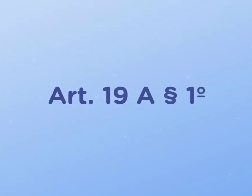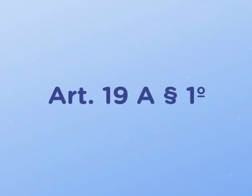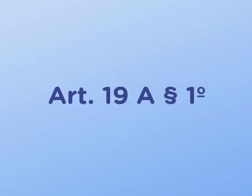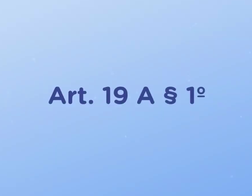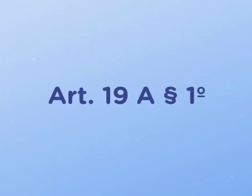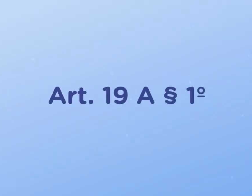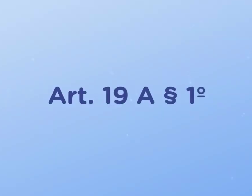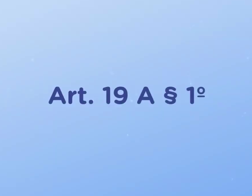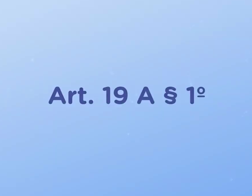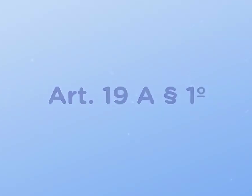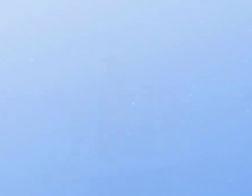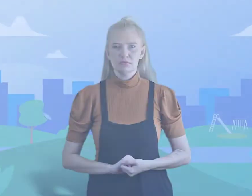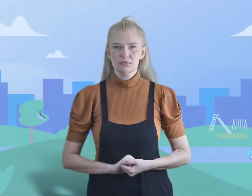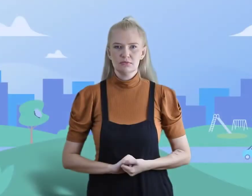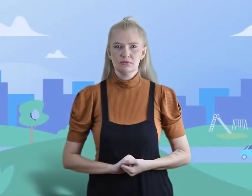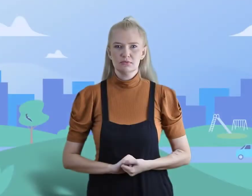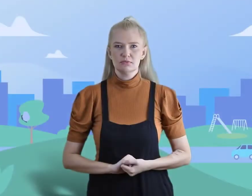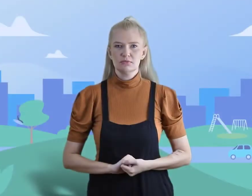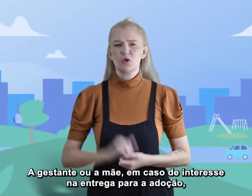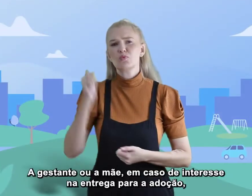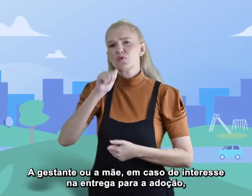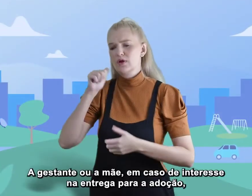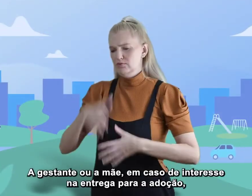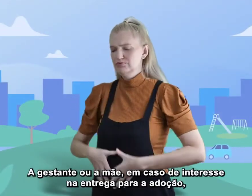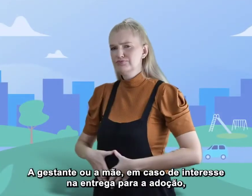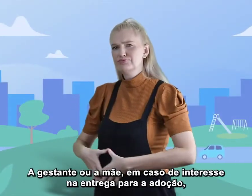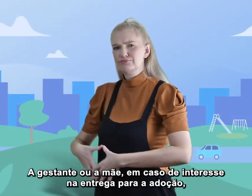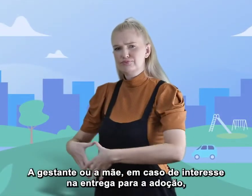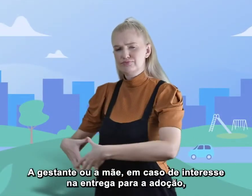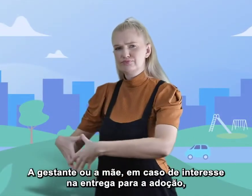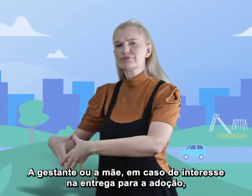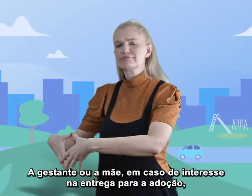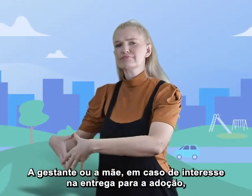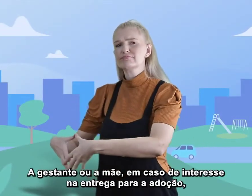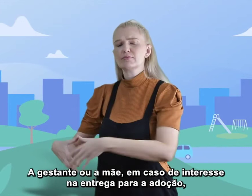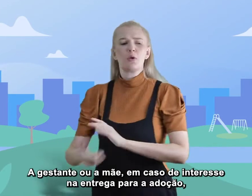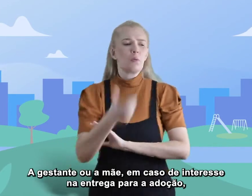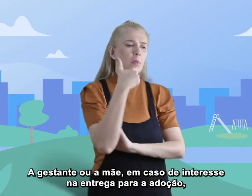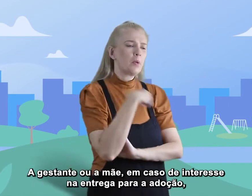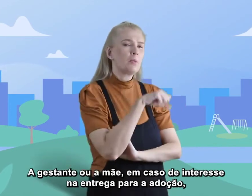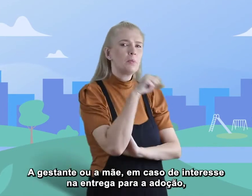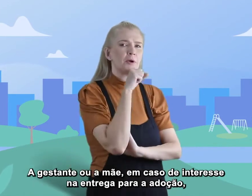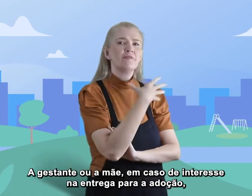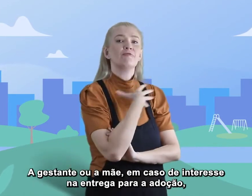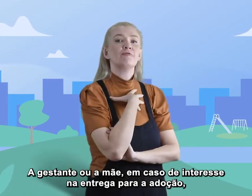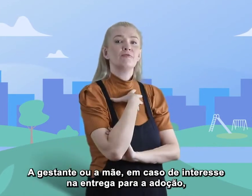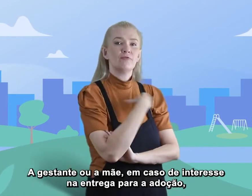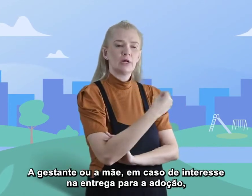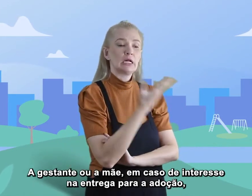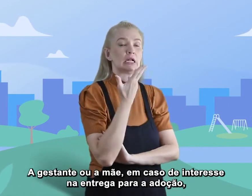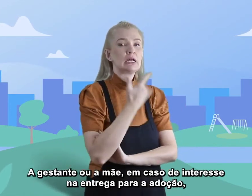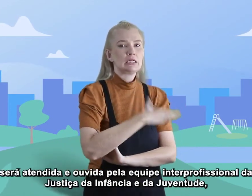Artigo 19-A, parágrafo 1º. A gestante ou a mãe, em caso de interesse na entrega para a adoção,